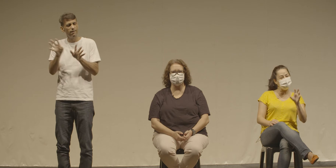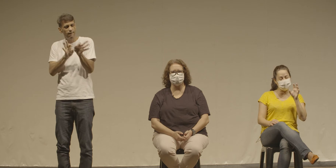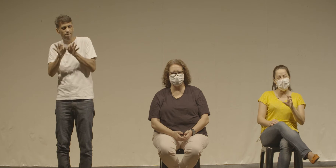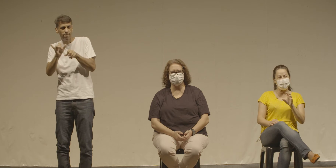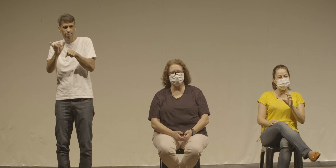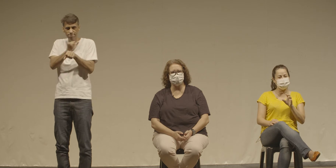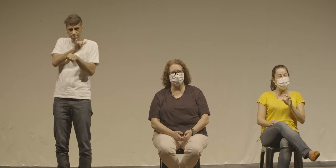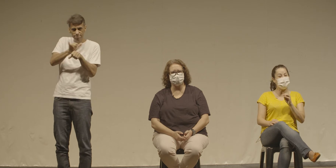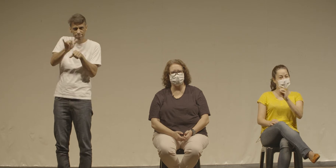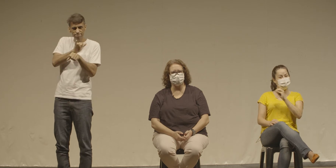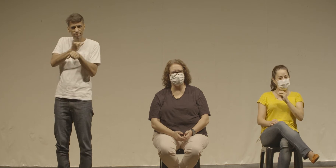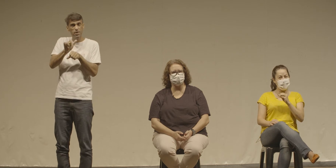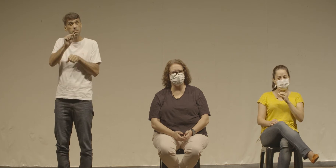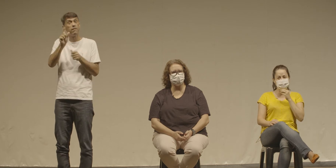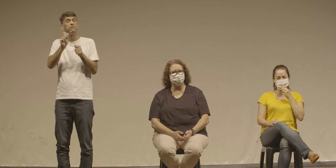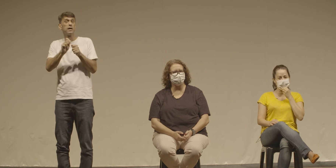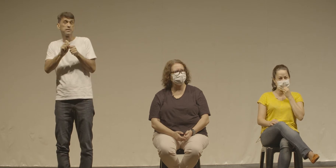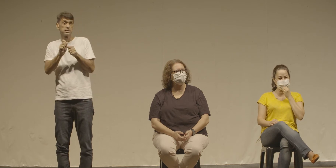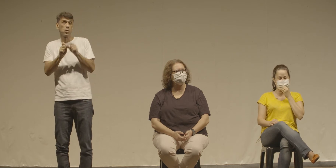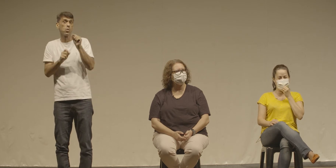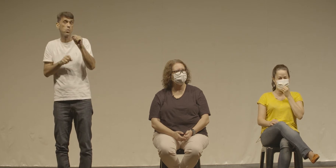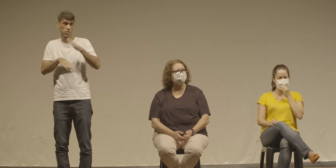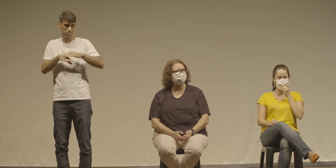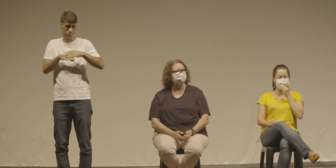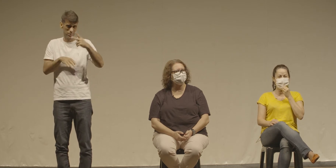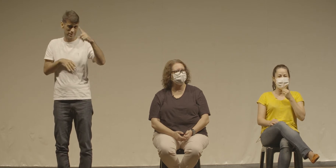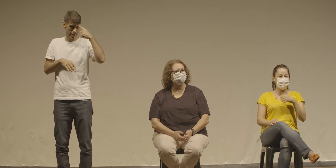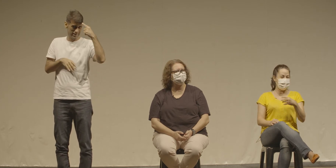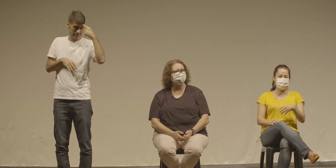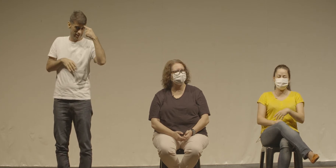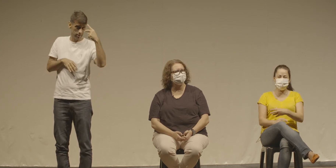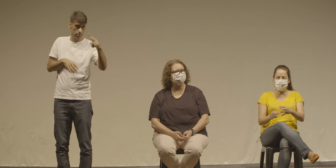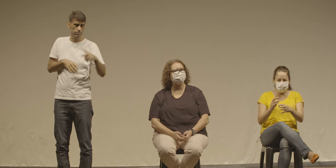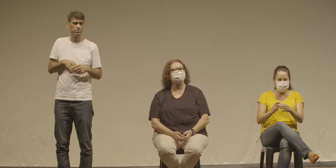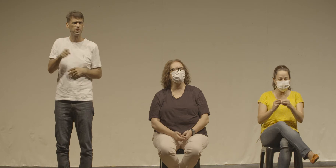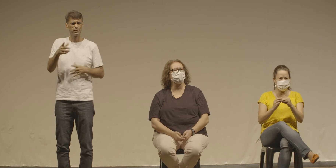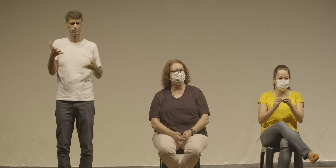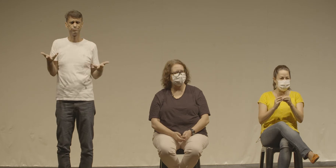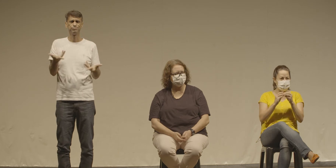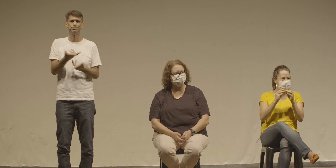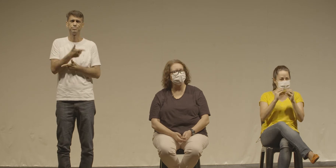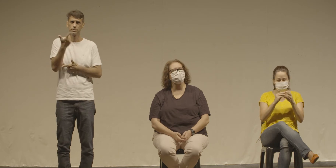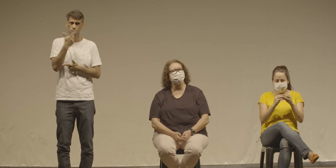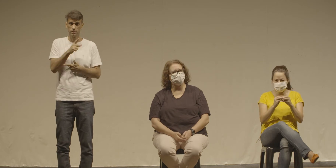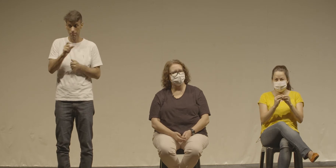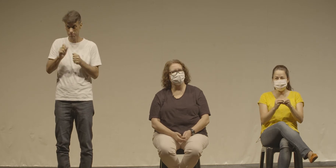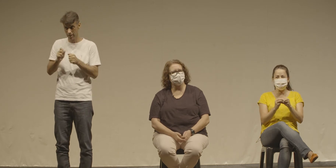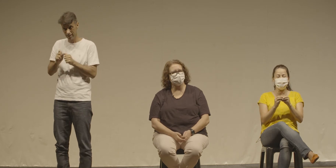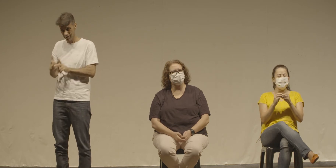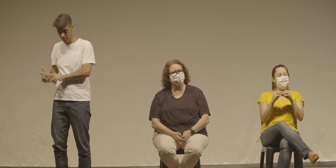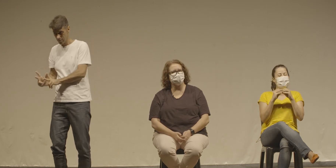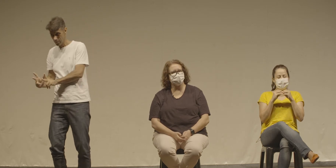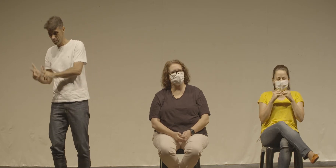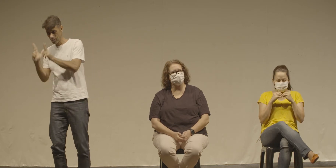poder montar, para levar para essa ideia, né? E ele foi brilhante, assim, de pegar esses pedacinhos,